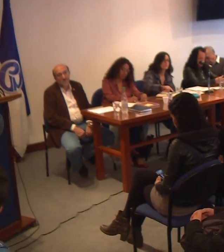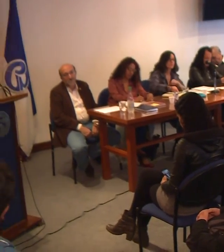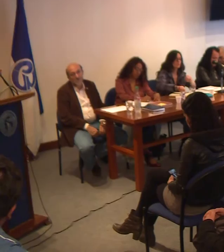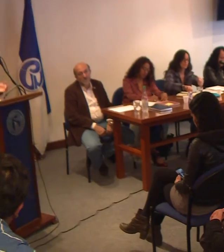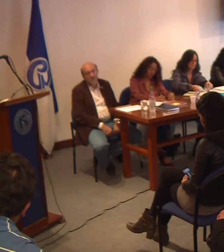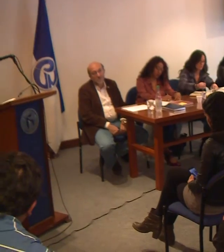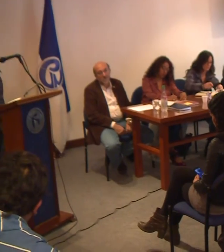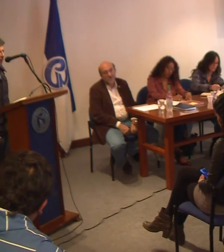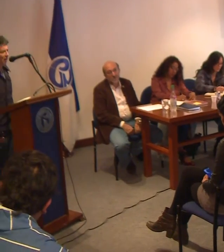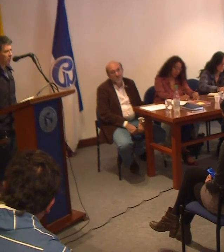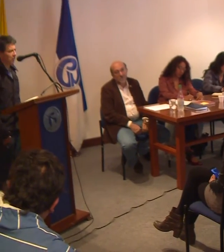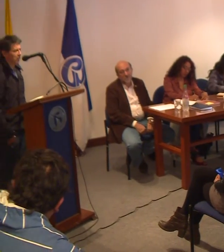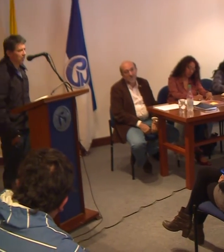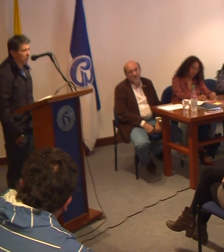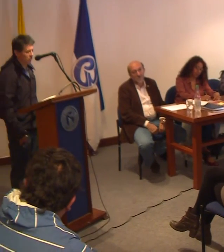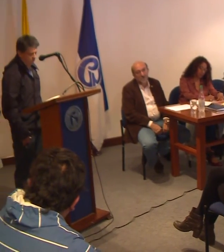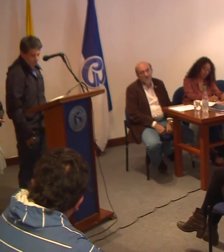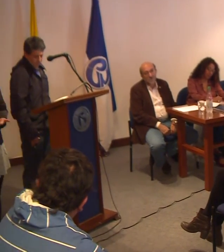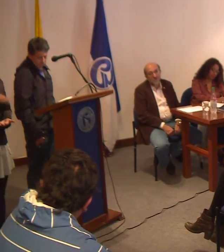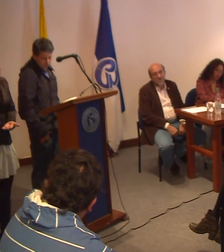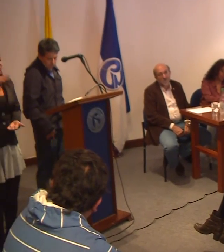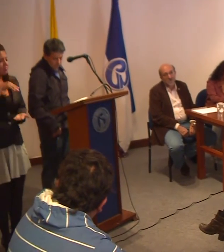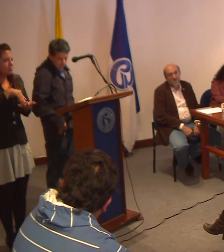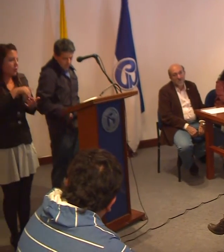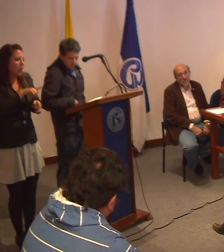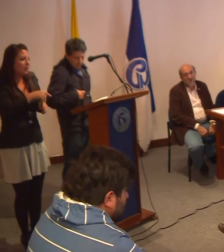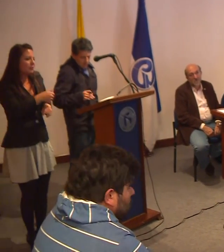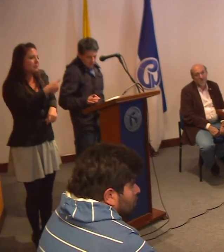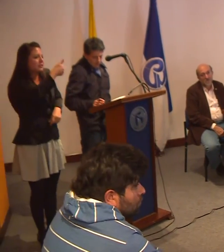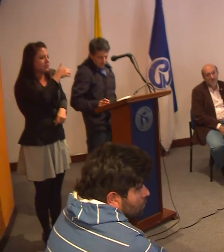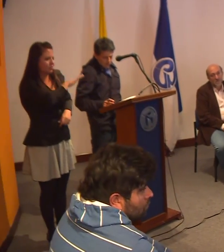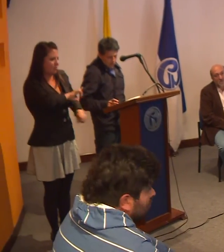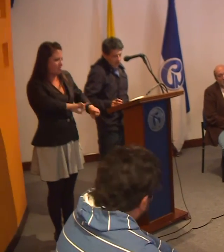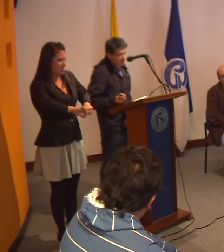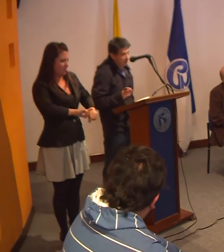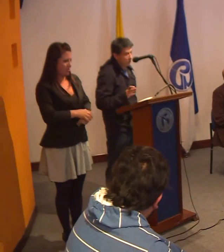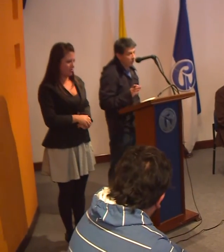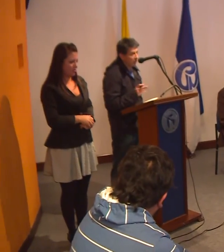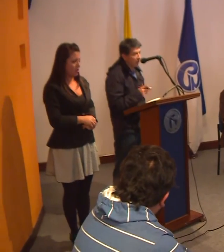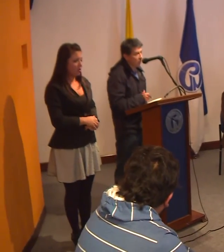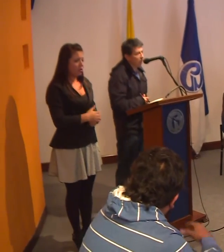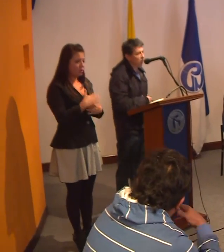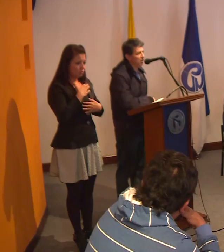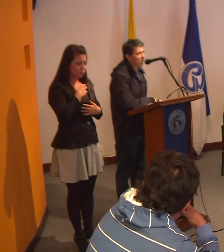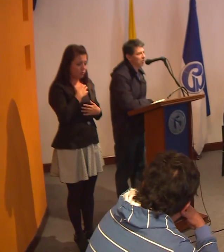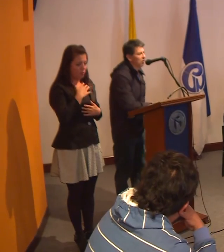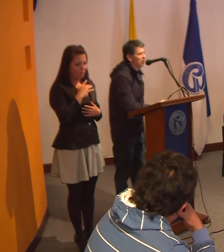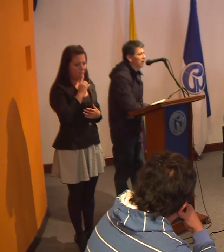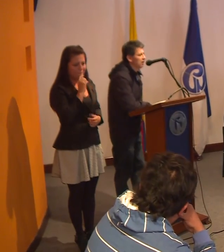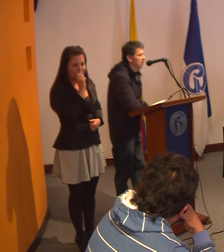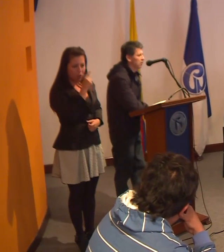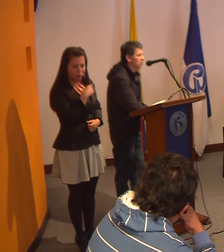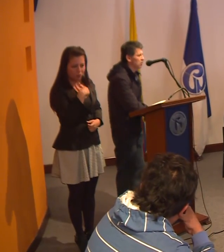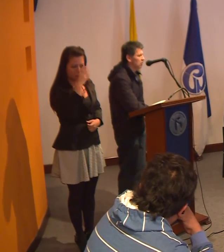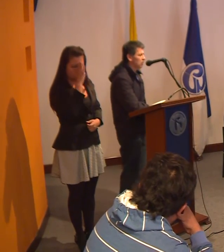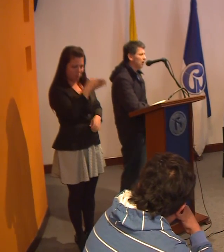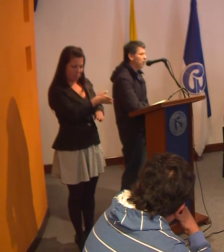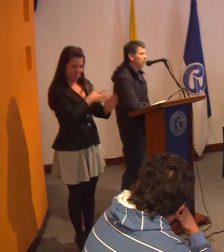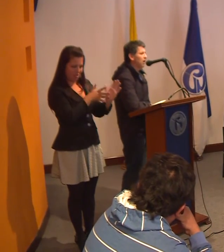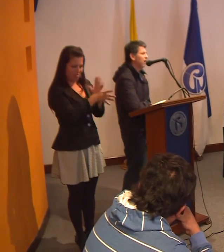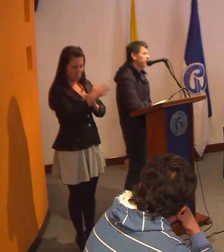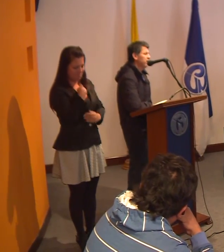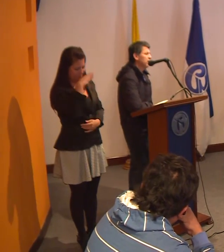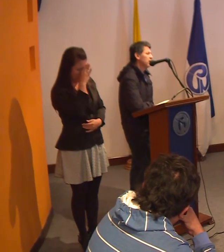deberían afrontarse en cabeza de la administración. Yo tengo algunas preguntas, algunas dudas que me surgen de la intervención.